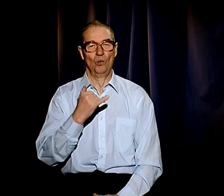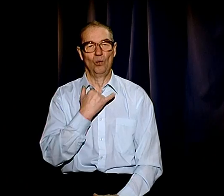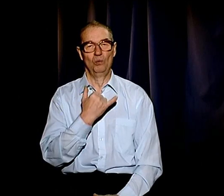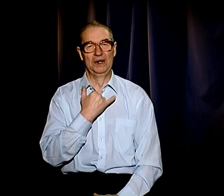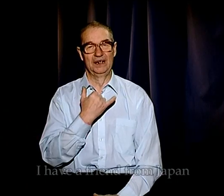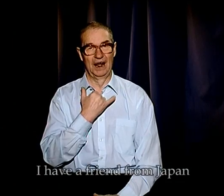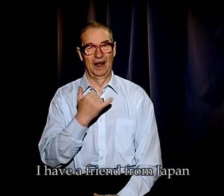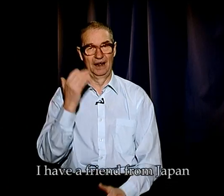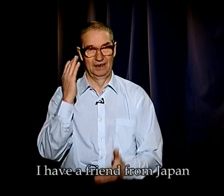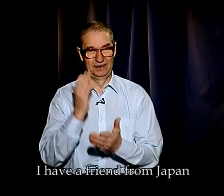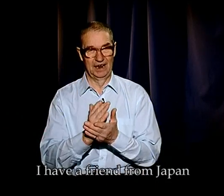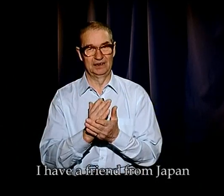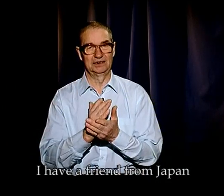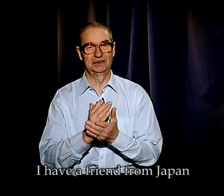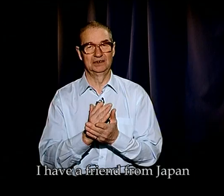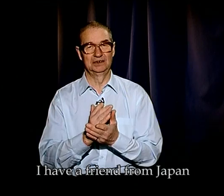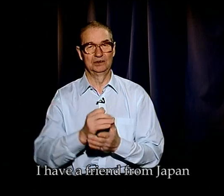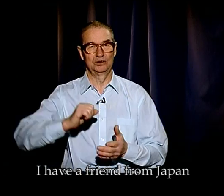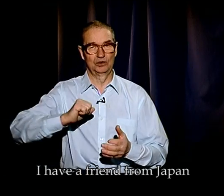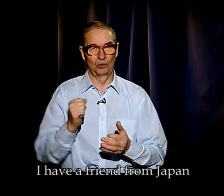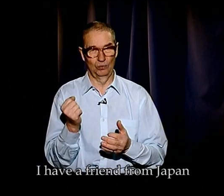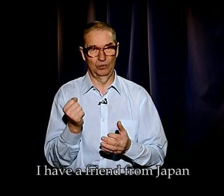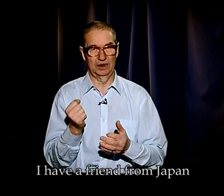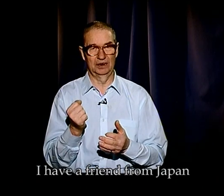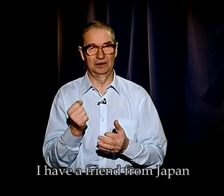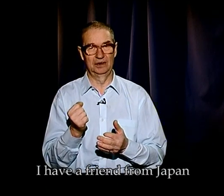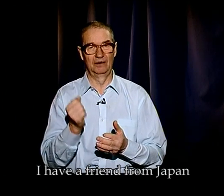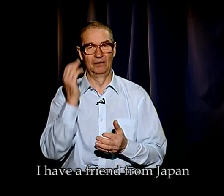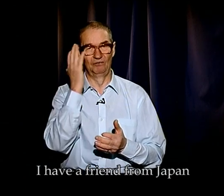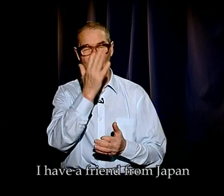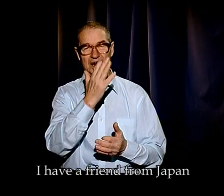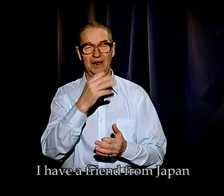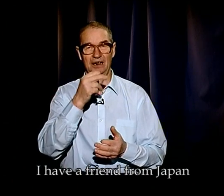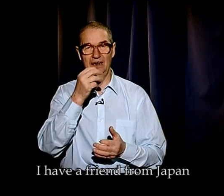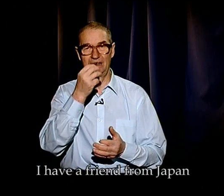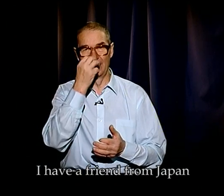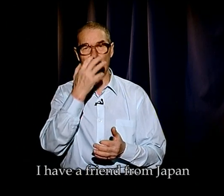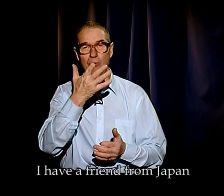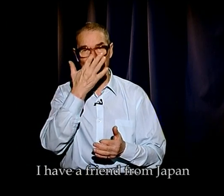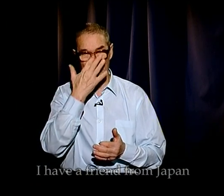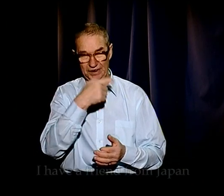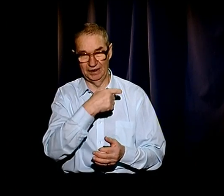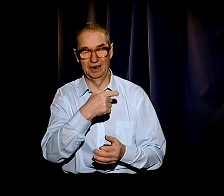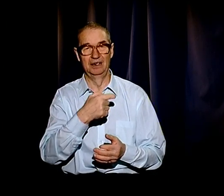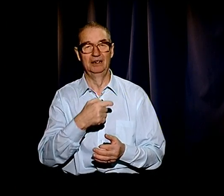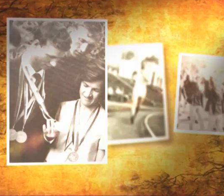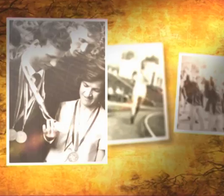У меня есть друг в Японии.